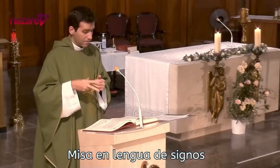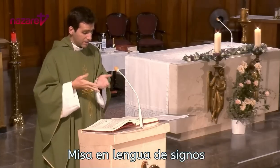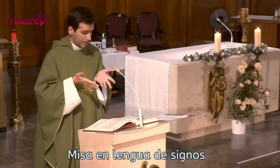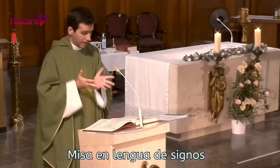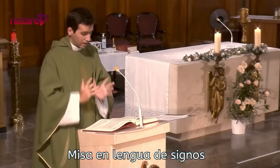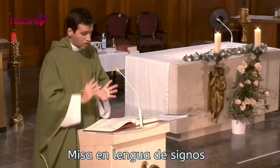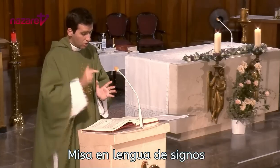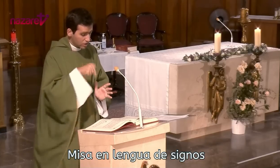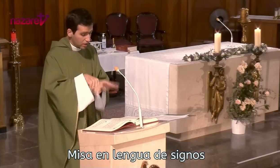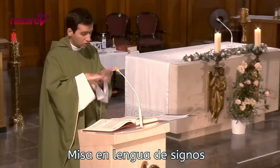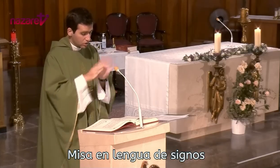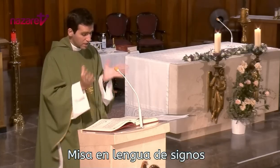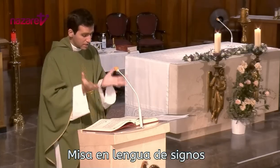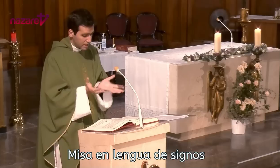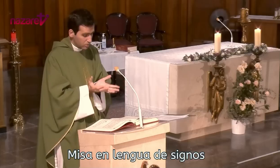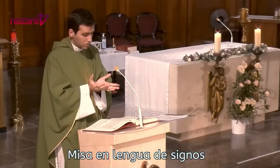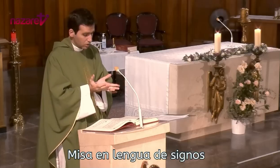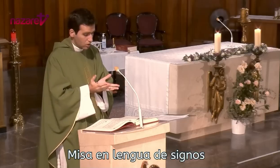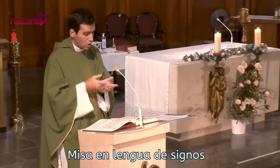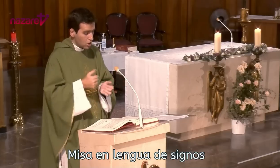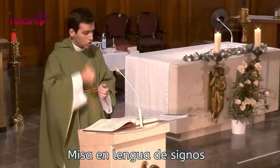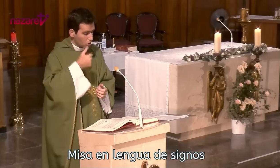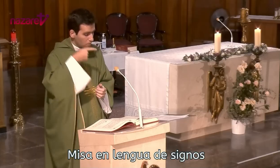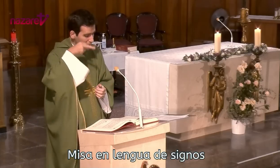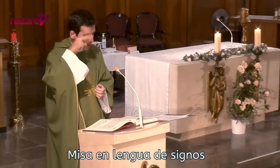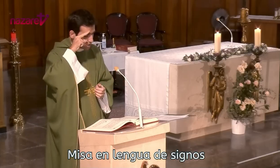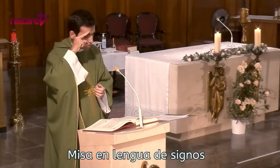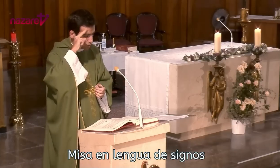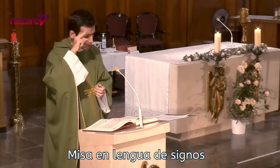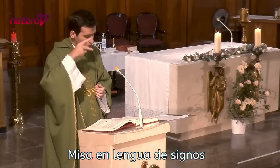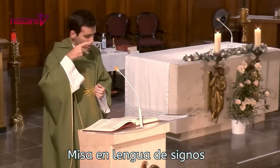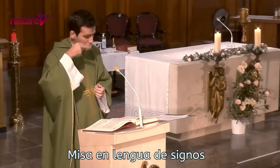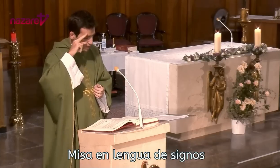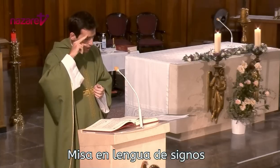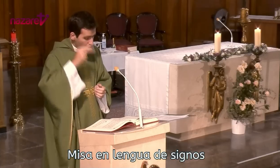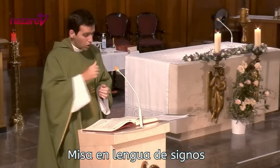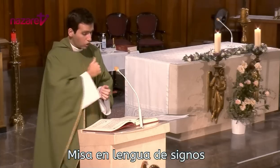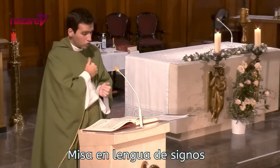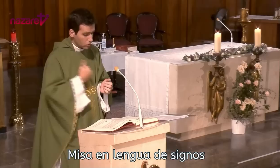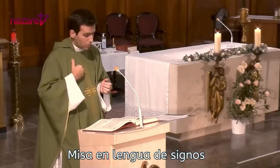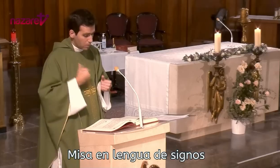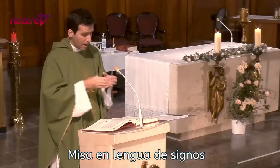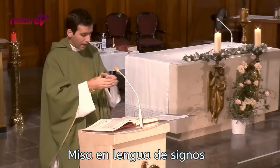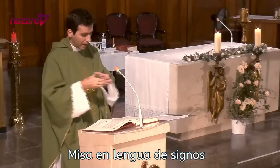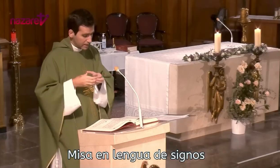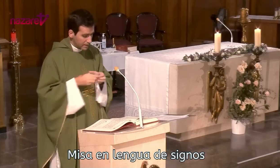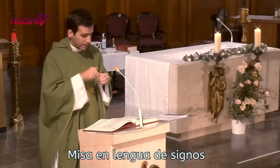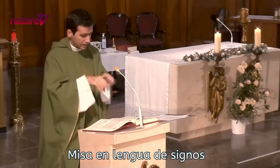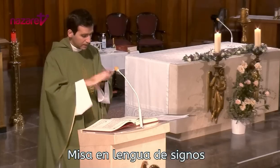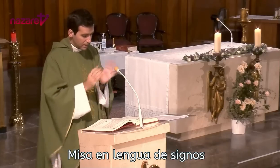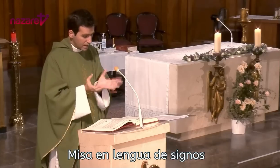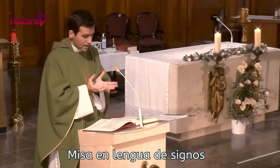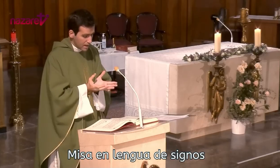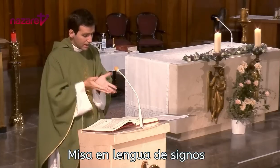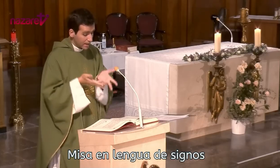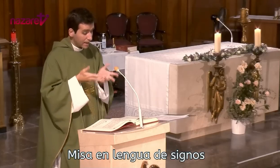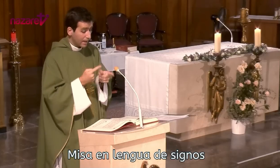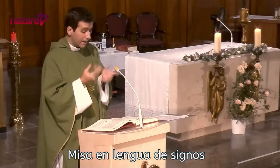Ciertamente, los hijos de este mundo son más astutos con su propia gente